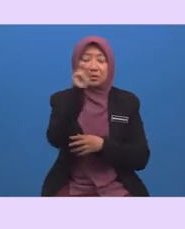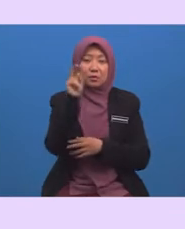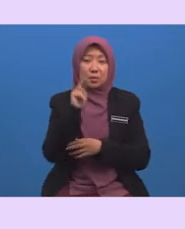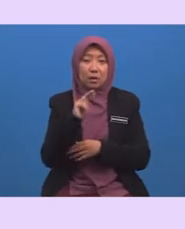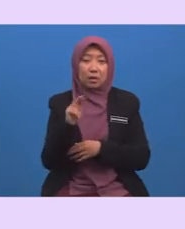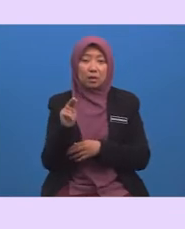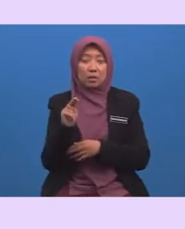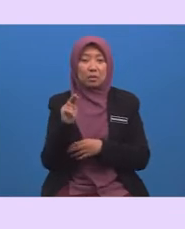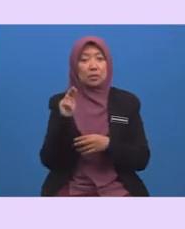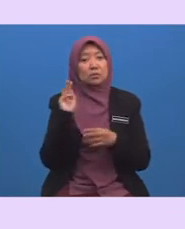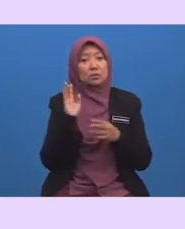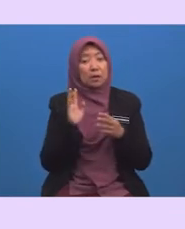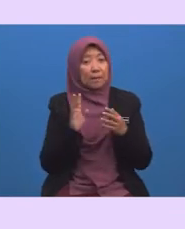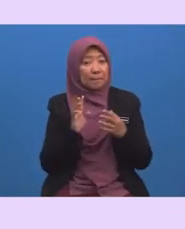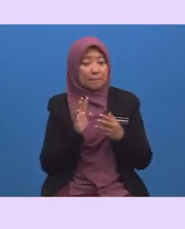yang keempat.